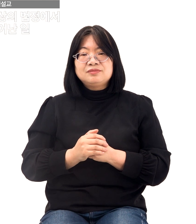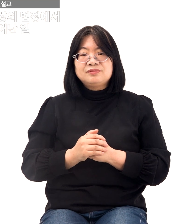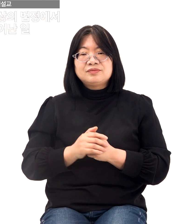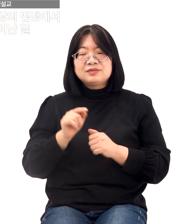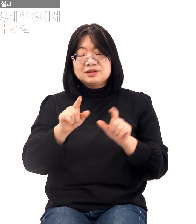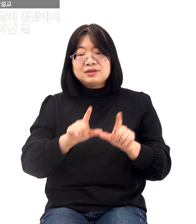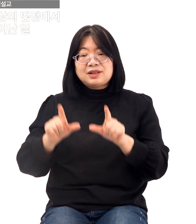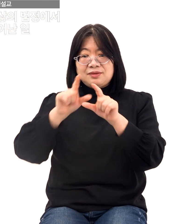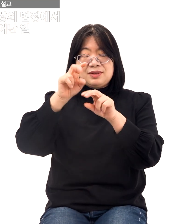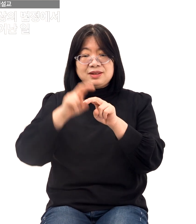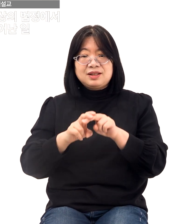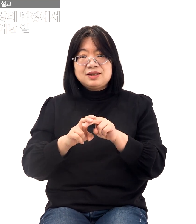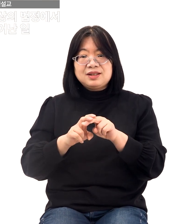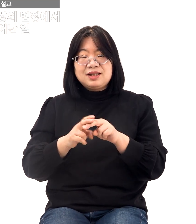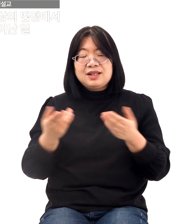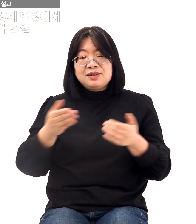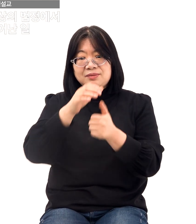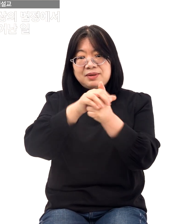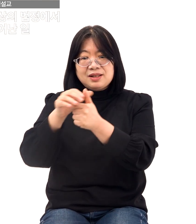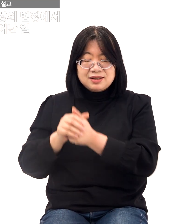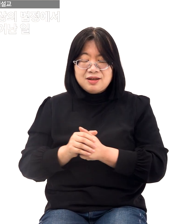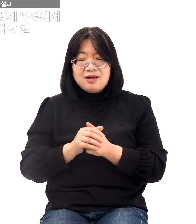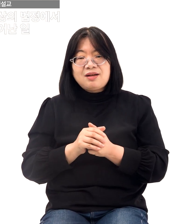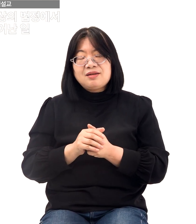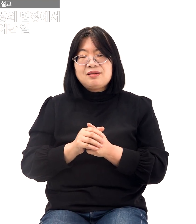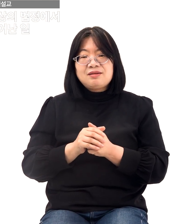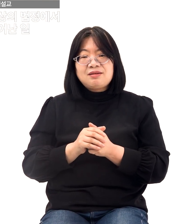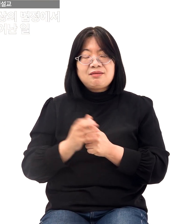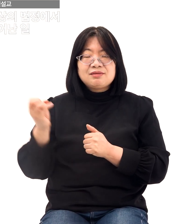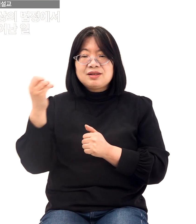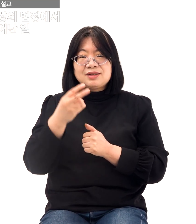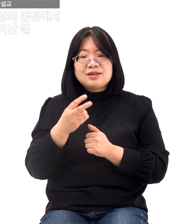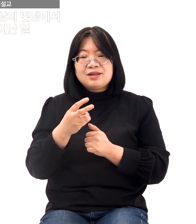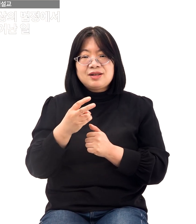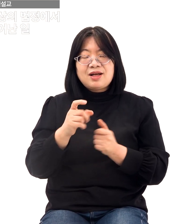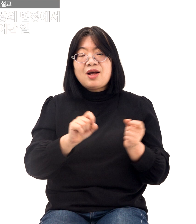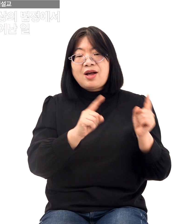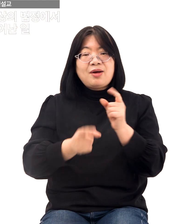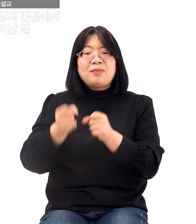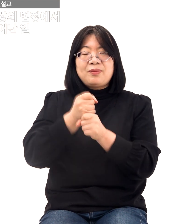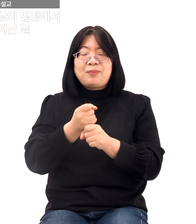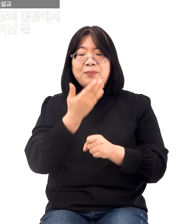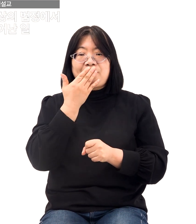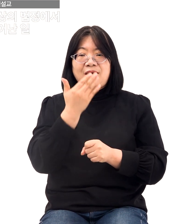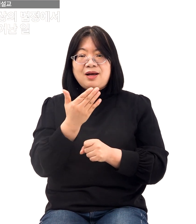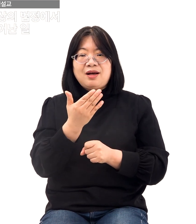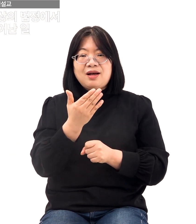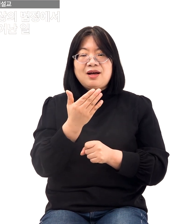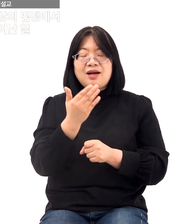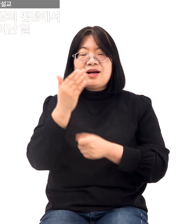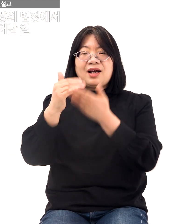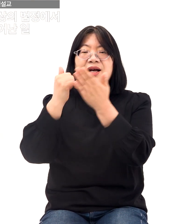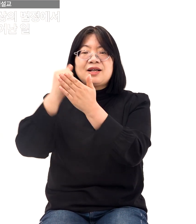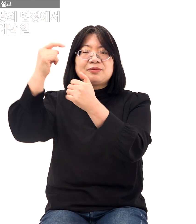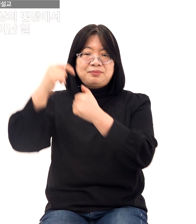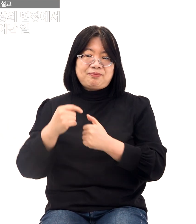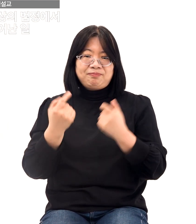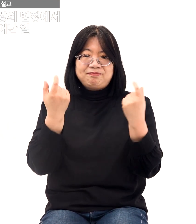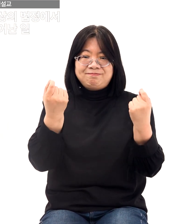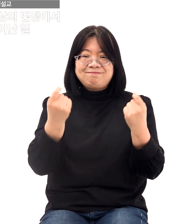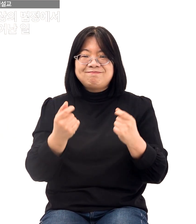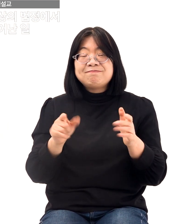그 삶의 자리에서 직분과 역할을 다시 회복하신다는 천명입니다.